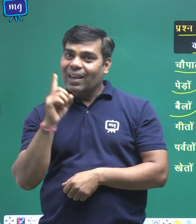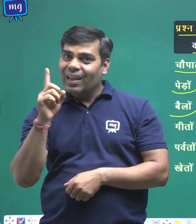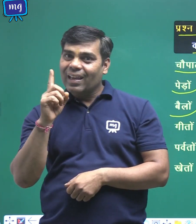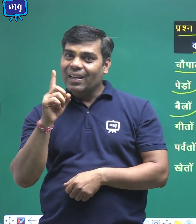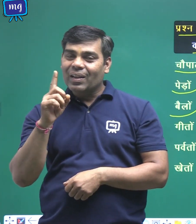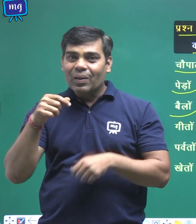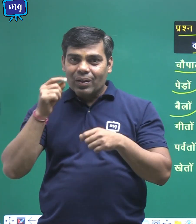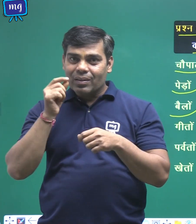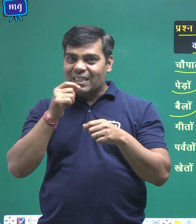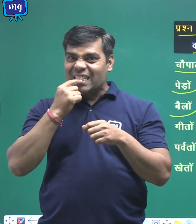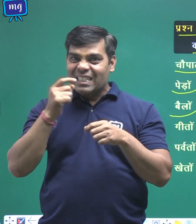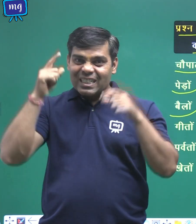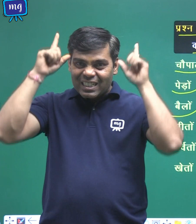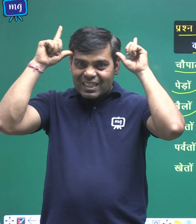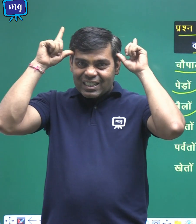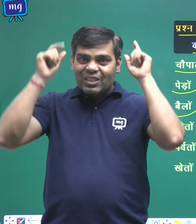बैल।